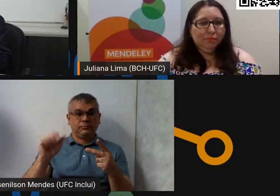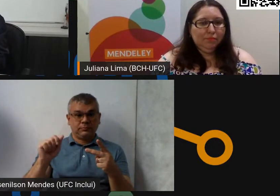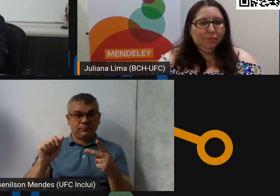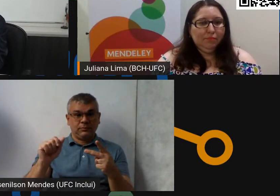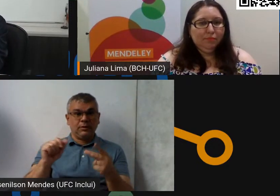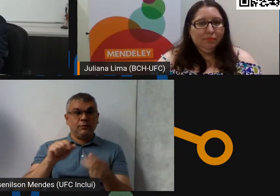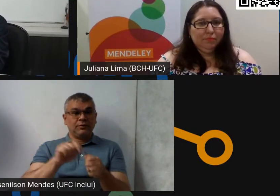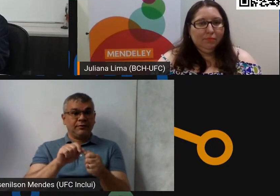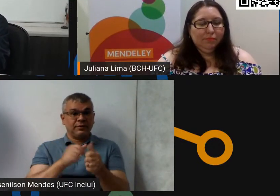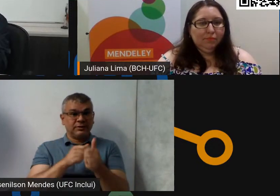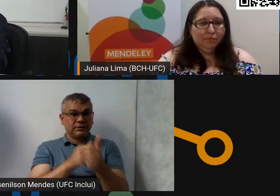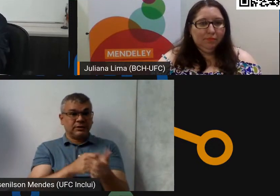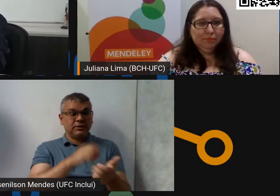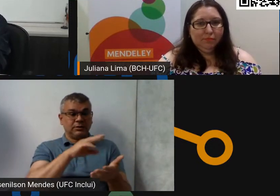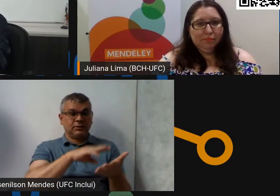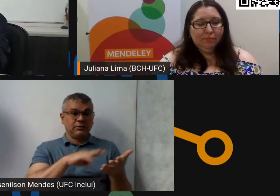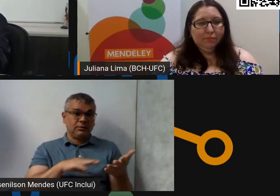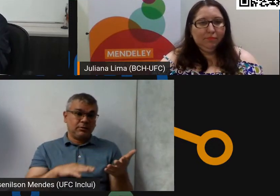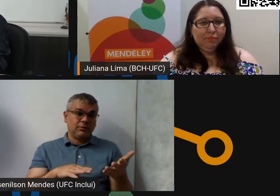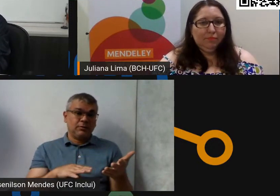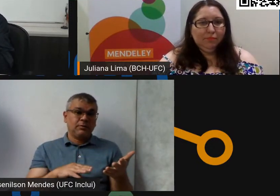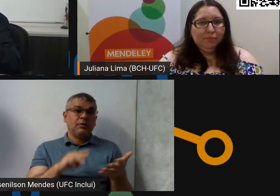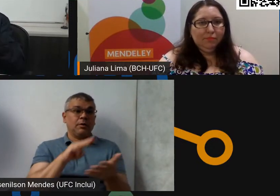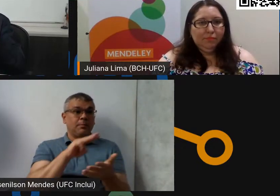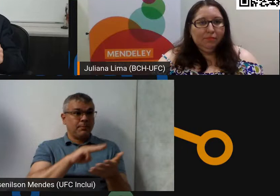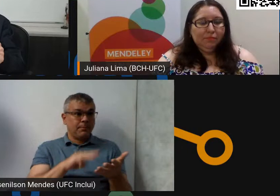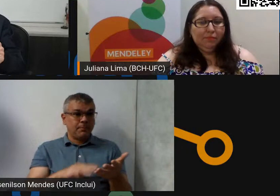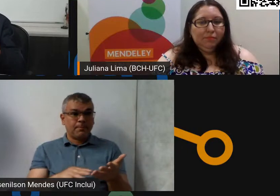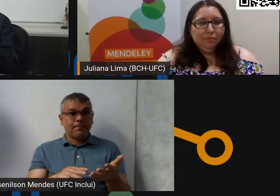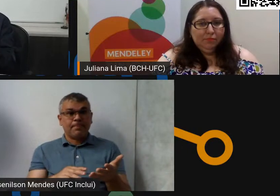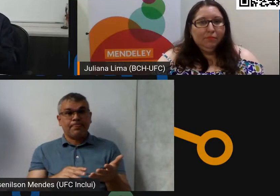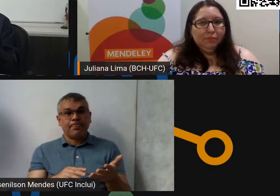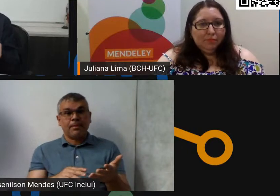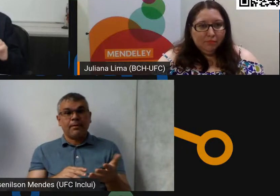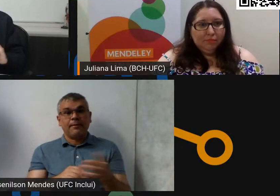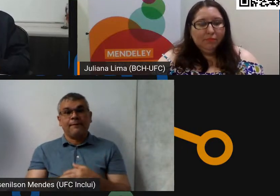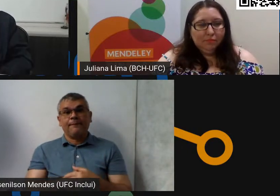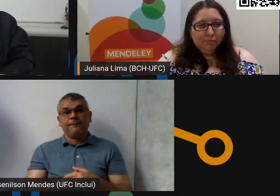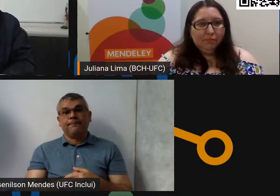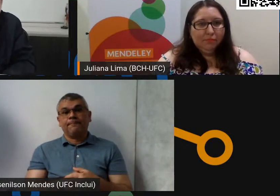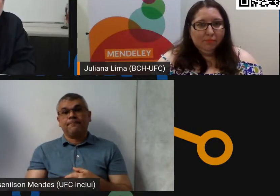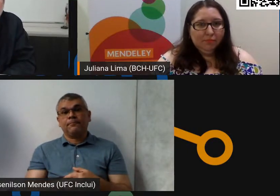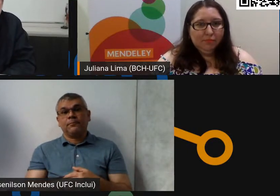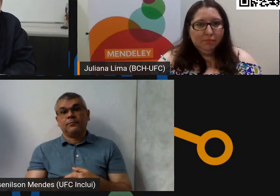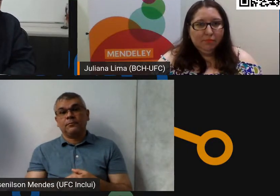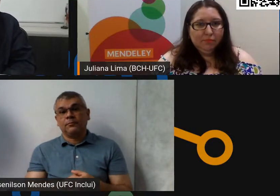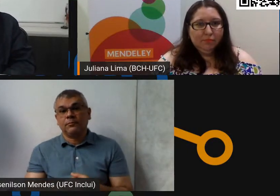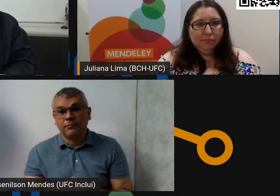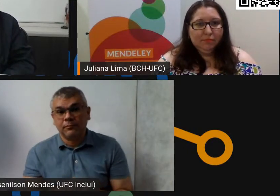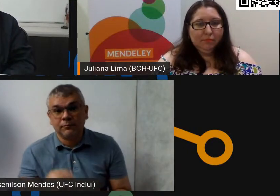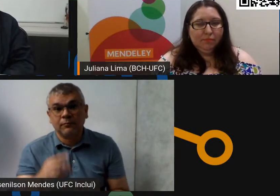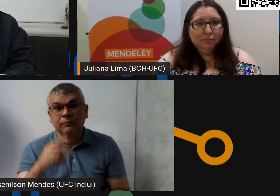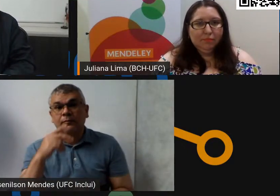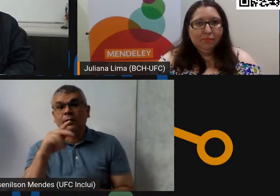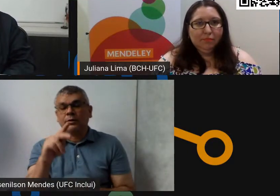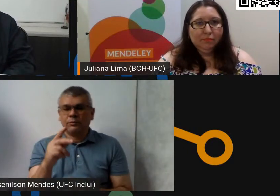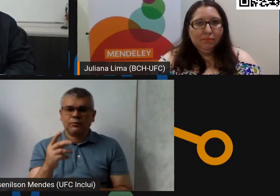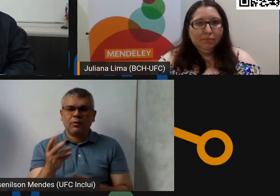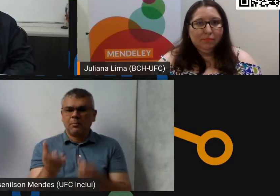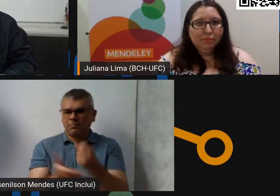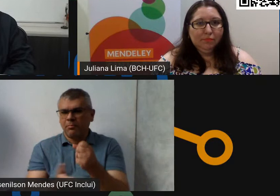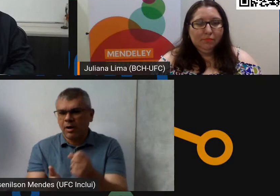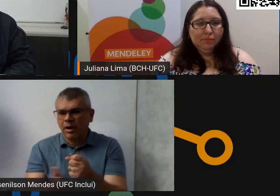eu fico nas mãos com os mesmos trabalhos que você ficou. Eu estou tornando a sua base empírica, os